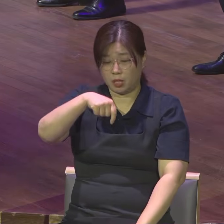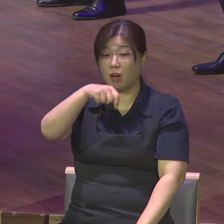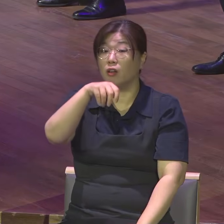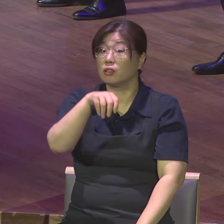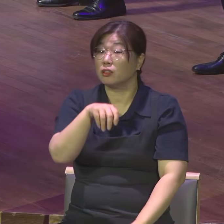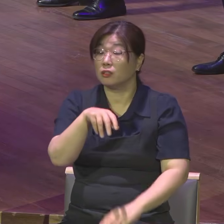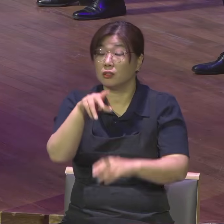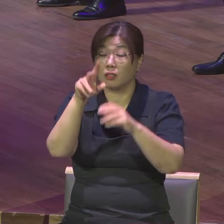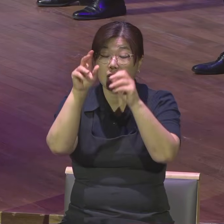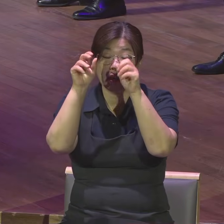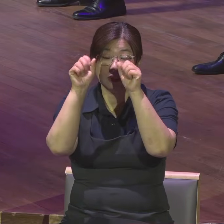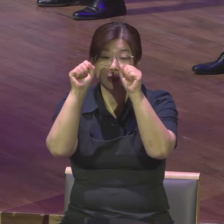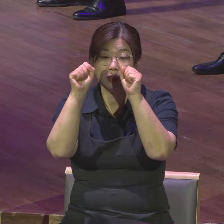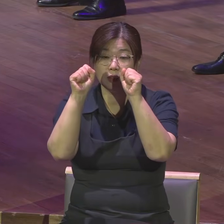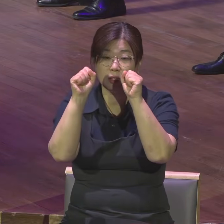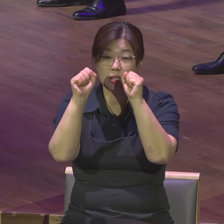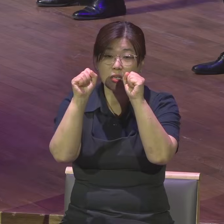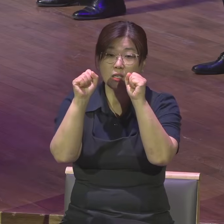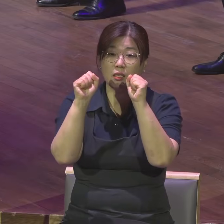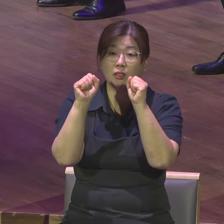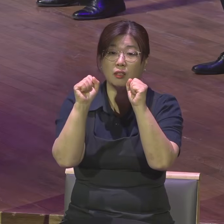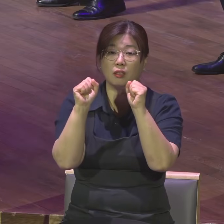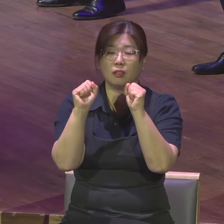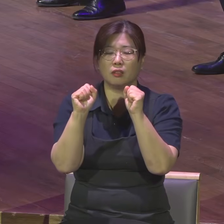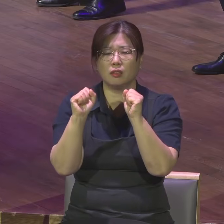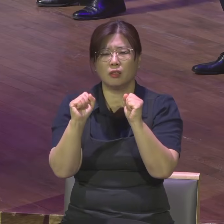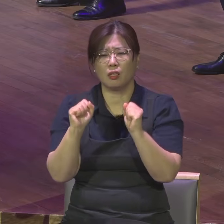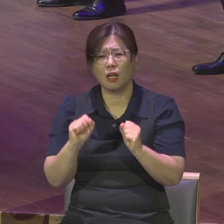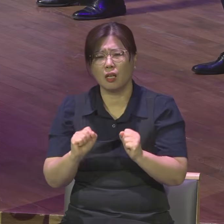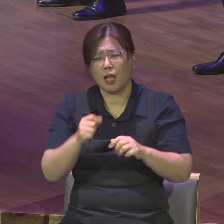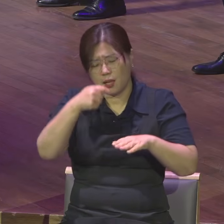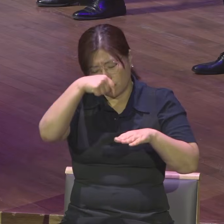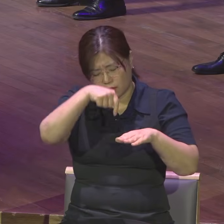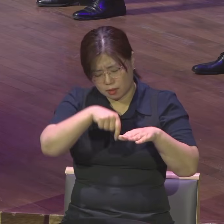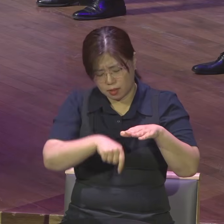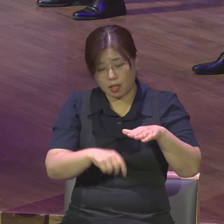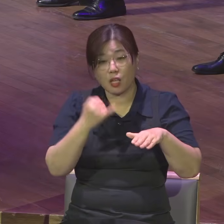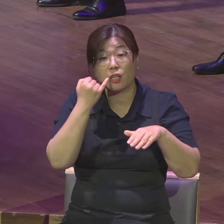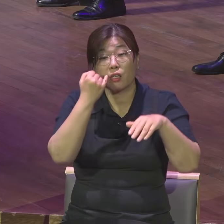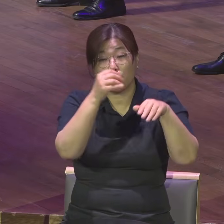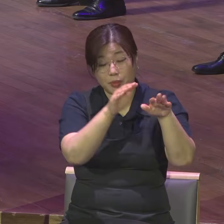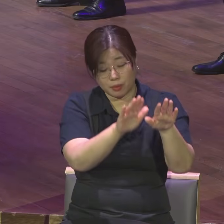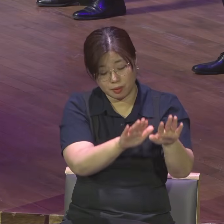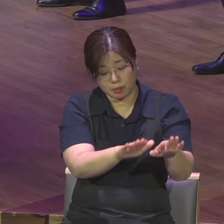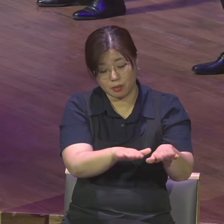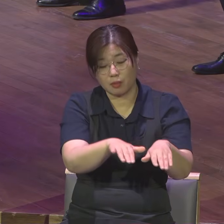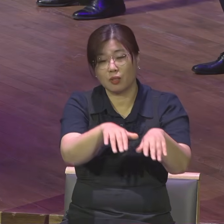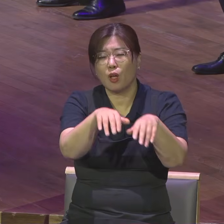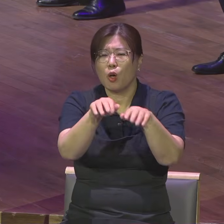주님 여기 계시기에 이 깊은